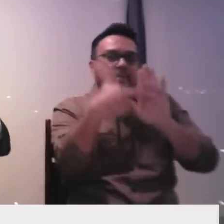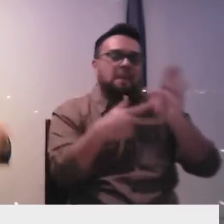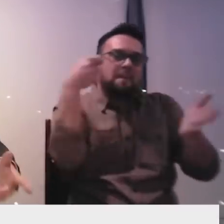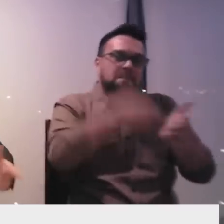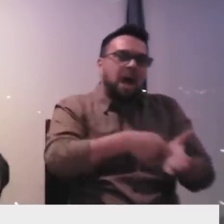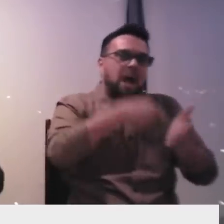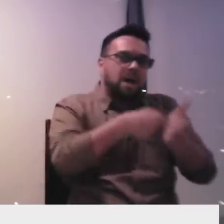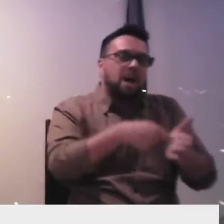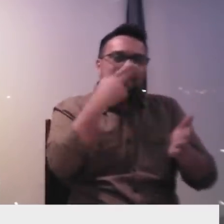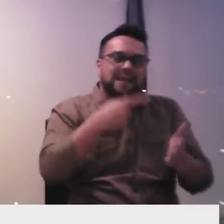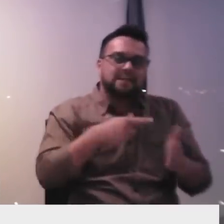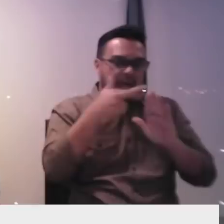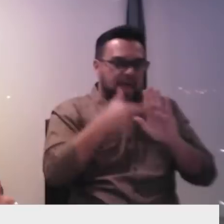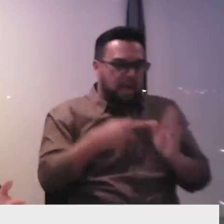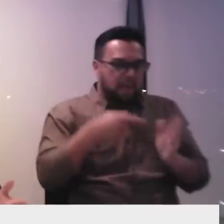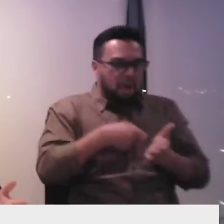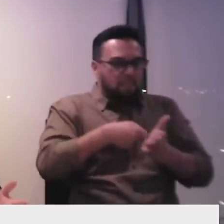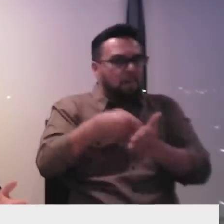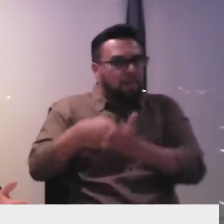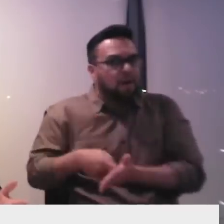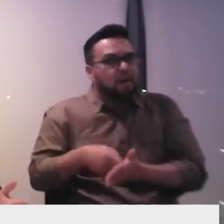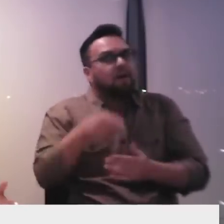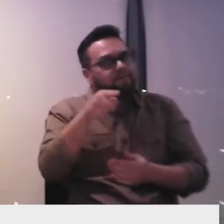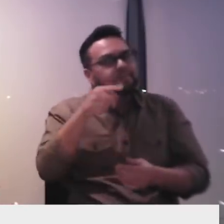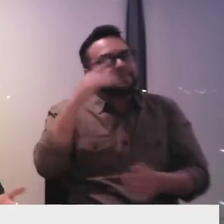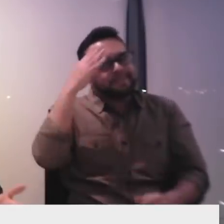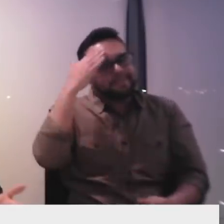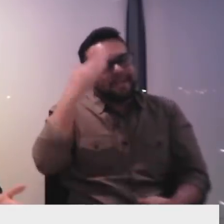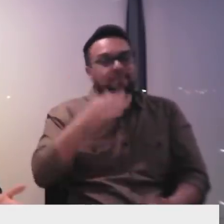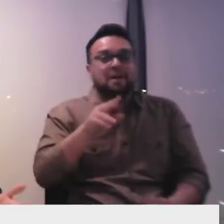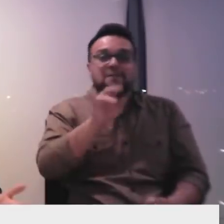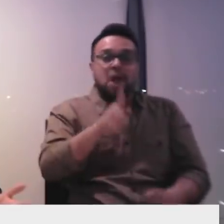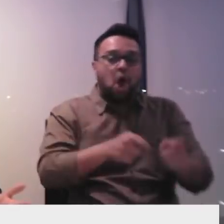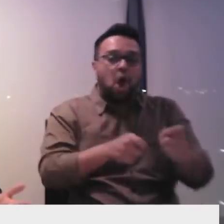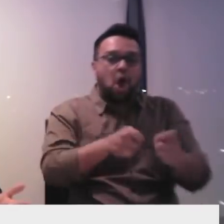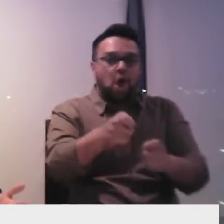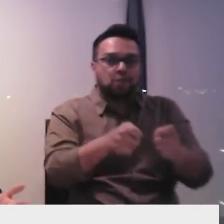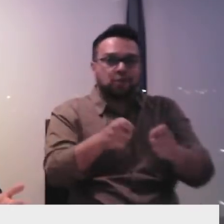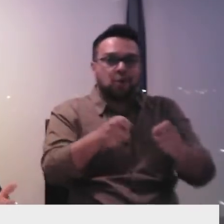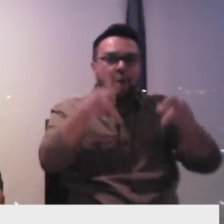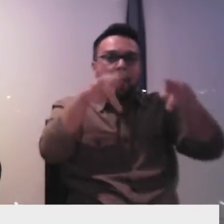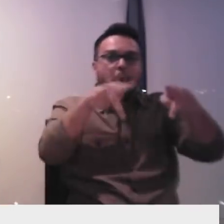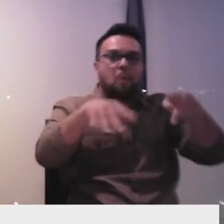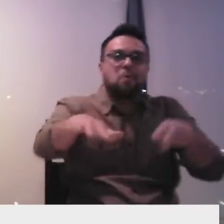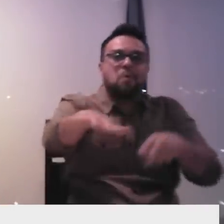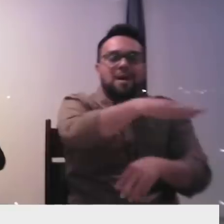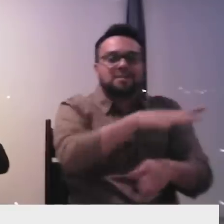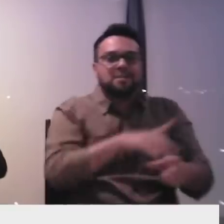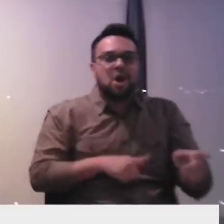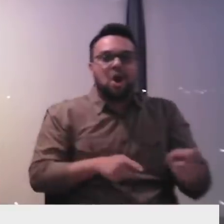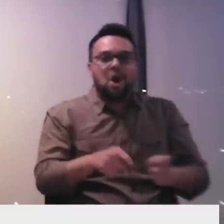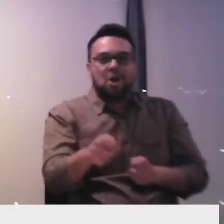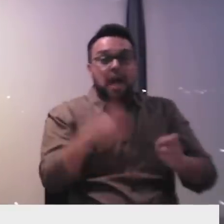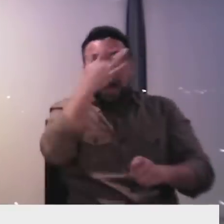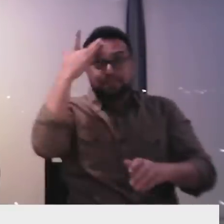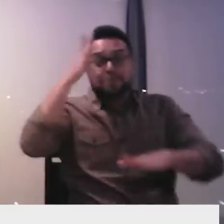outra, e mais outra. E vocês sabem onde vai parar isso aí. Controle da população. As pessoas que mais me